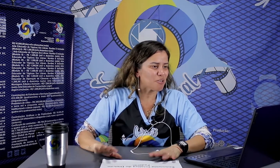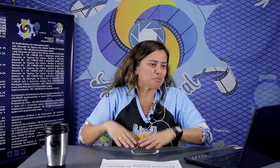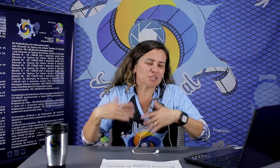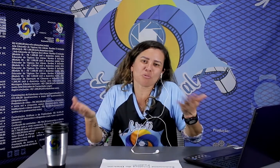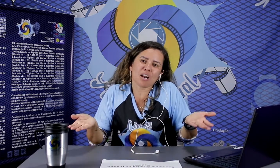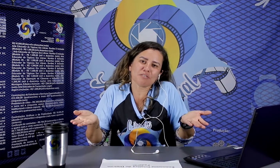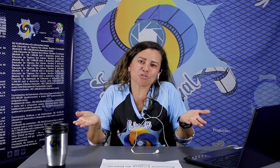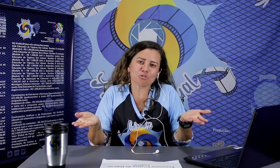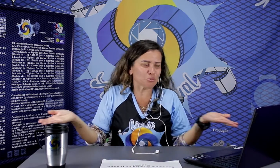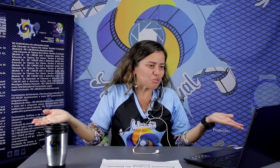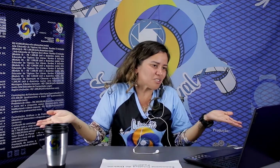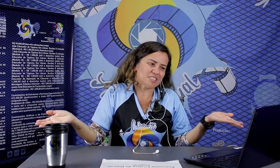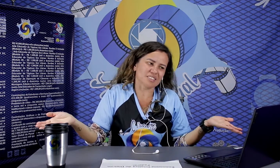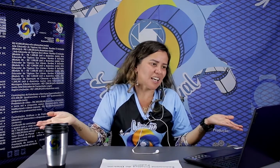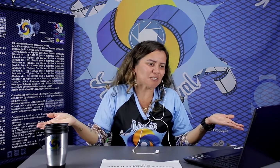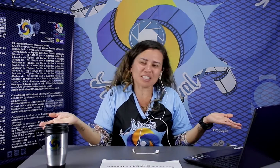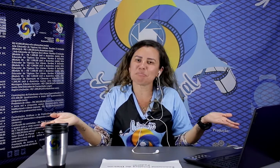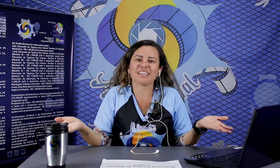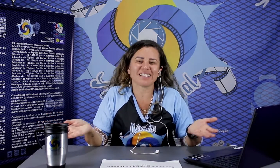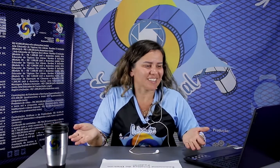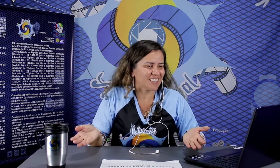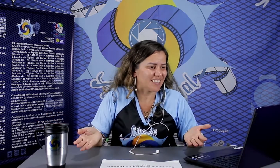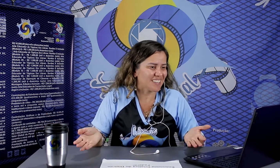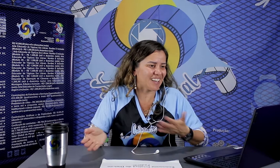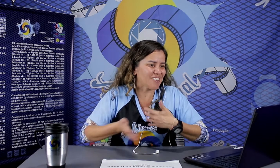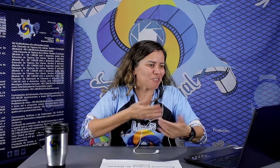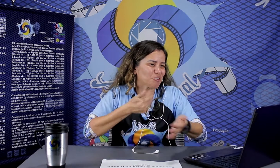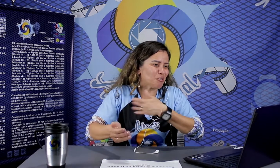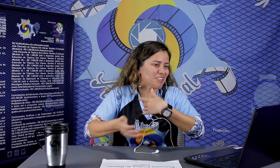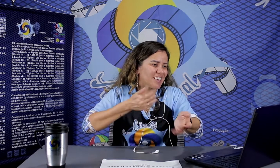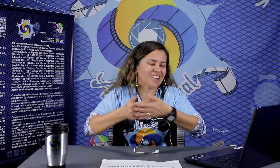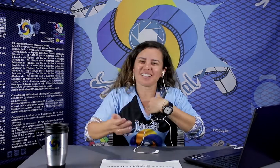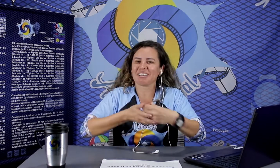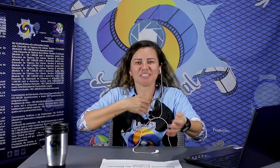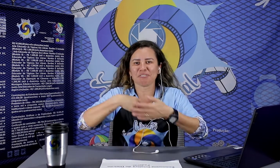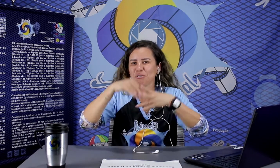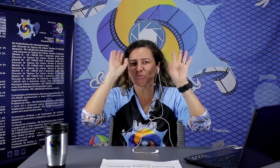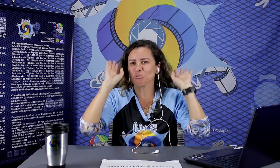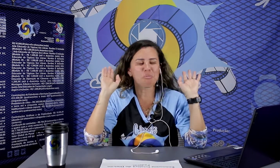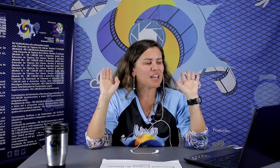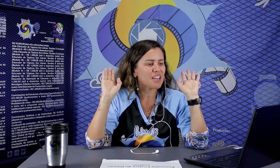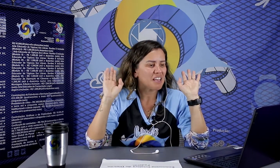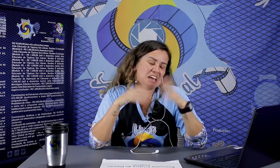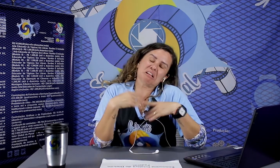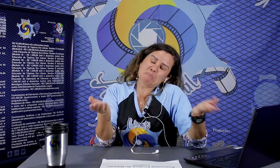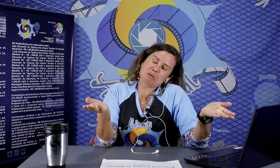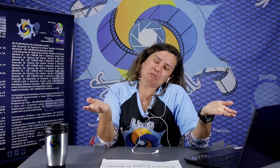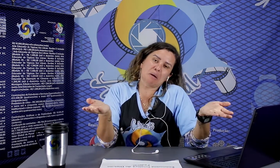eles não moravam juntos, ela não sabia. Ninguém contou, ninguém... Ficou tudo bem. Ele também não sabia que